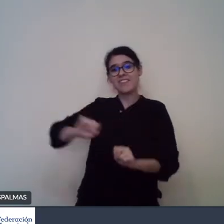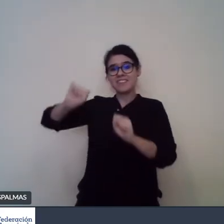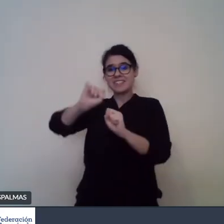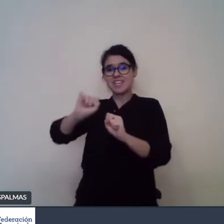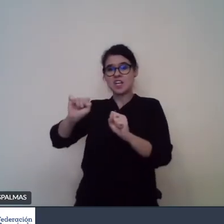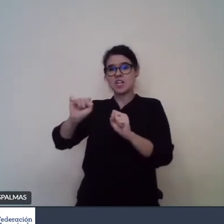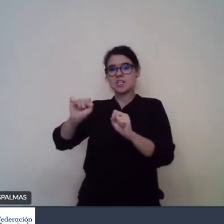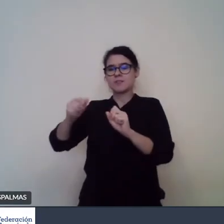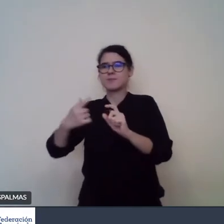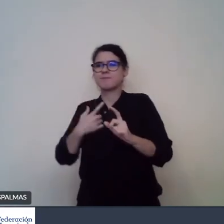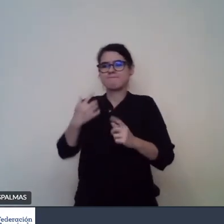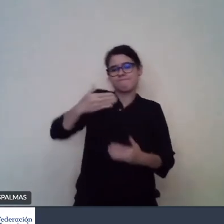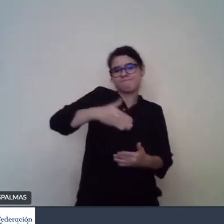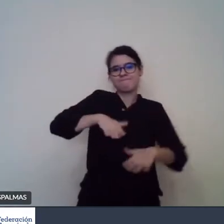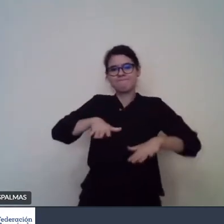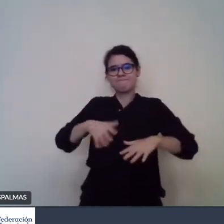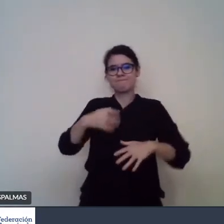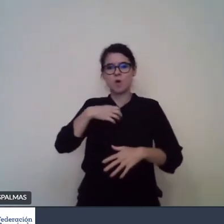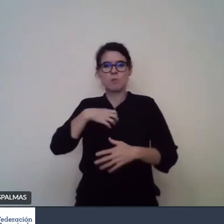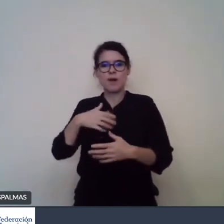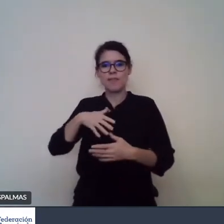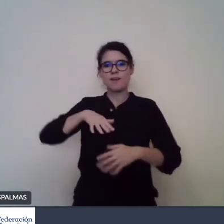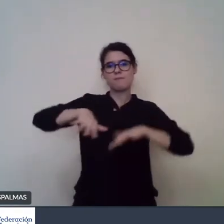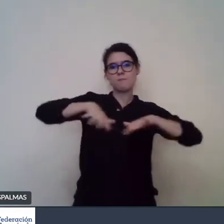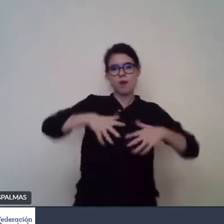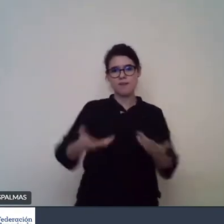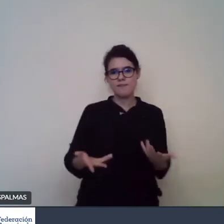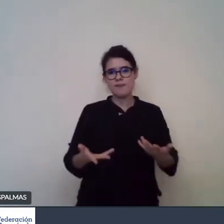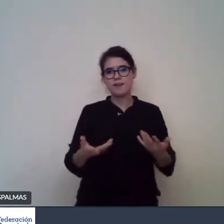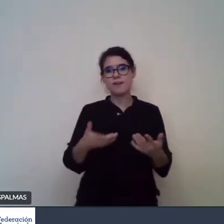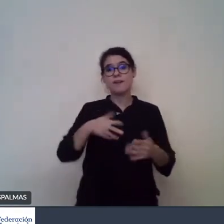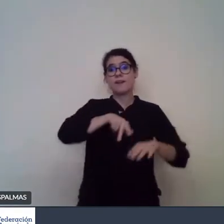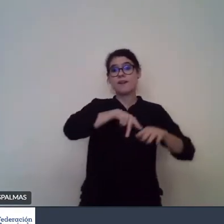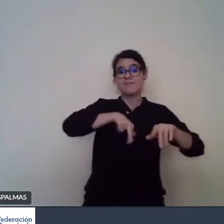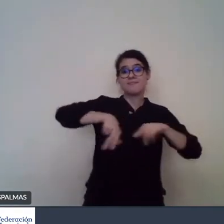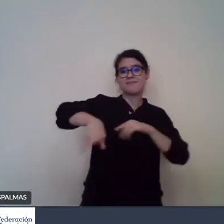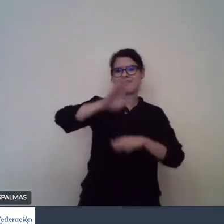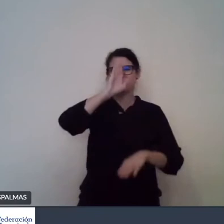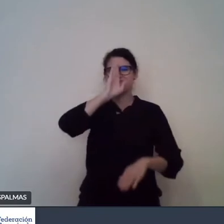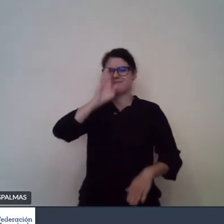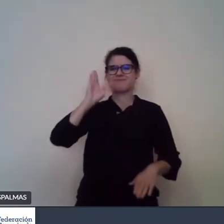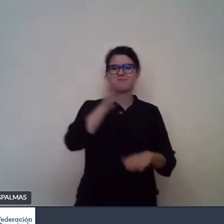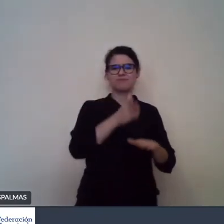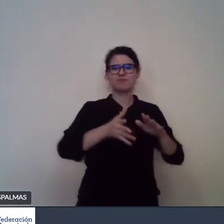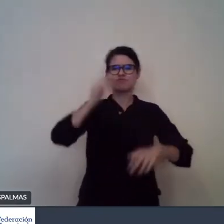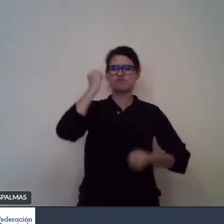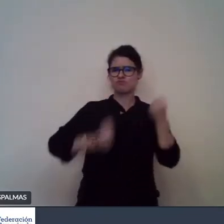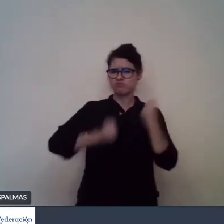cogerle en carrera. Y sube sprintando al bloqueo directo.